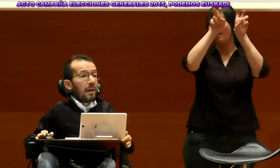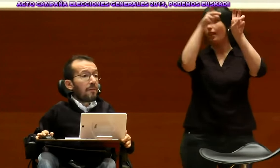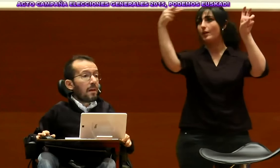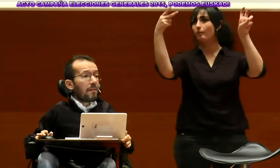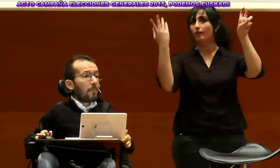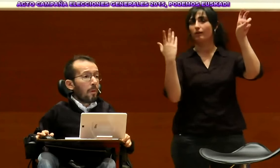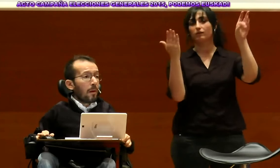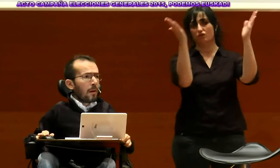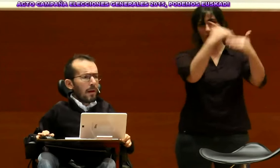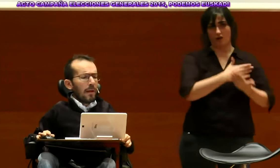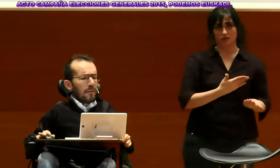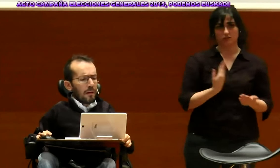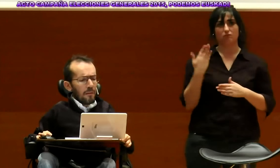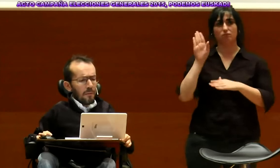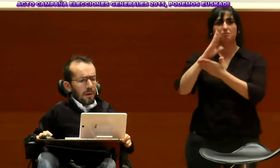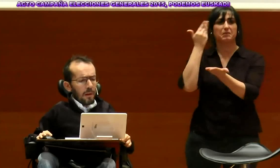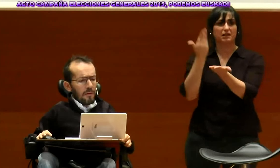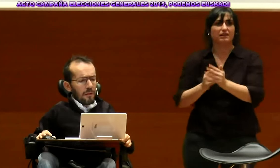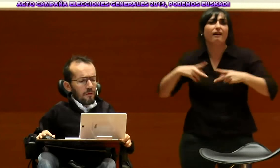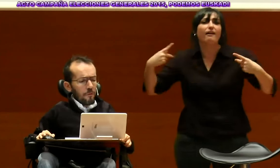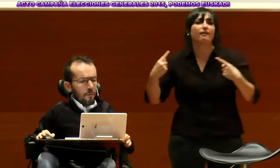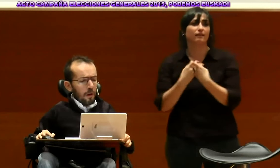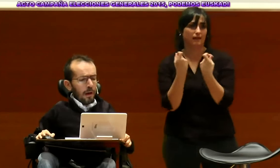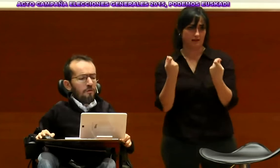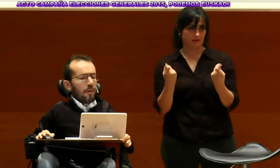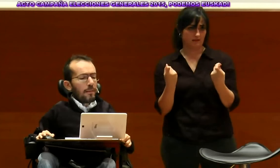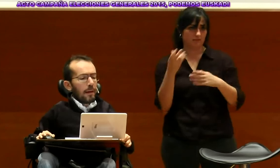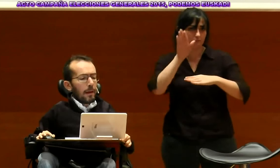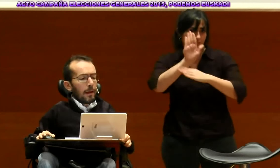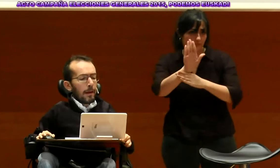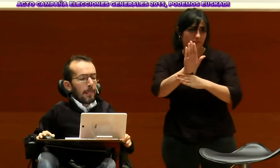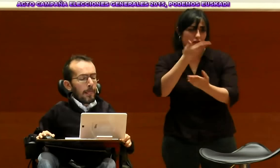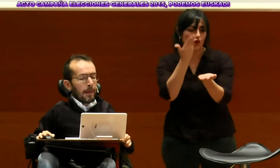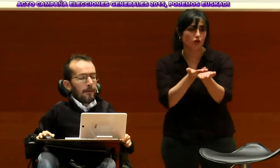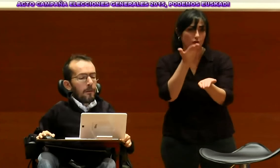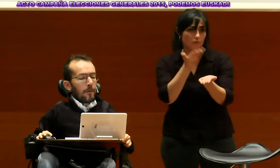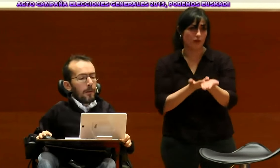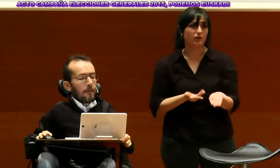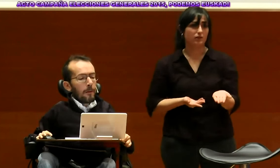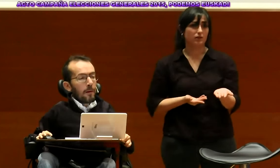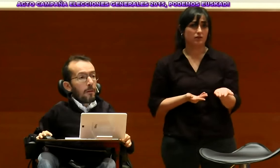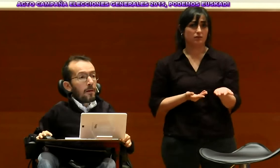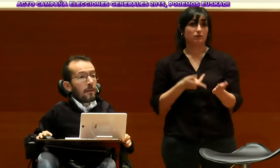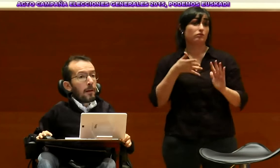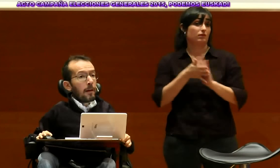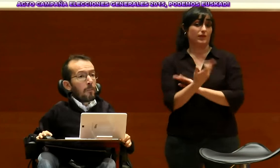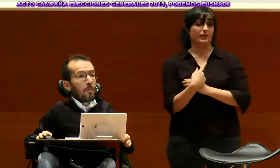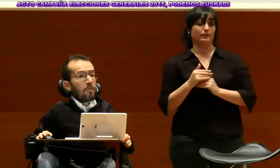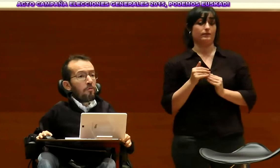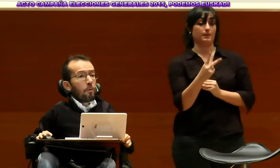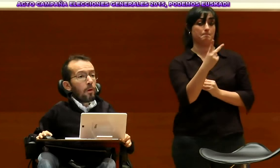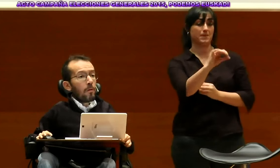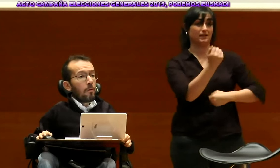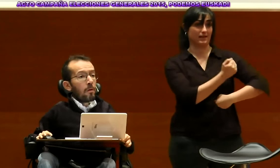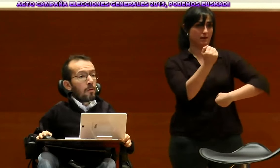presenta garantías y pone garantías encima de la mesa. Eso hace que este 20 de diciembre, además de